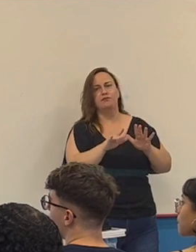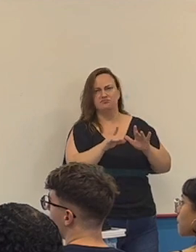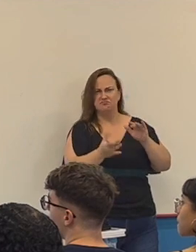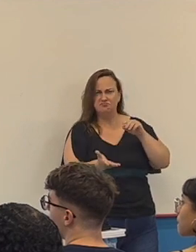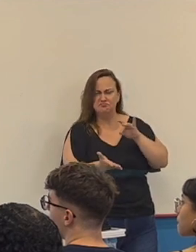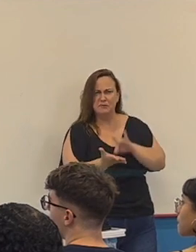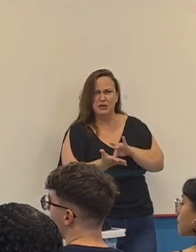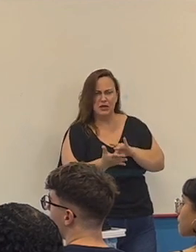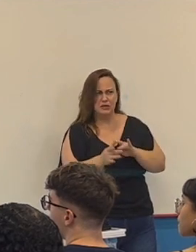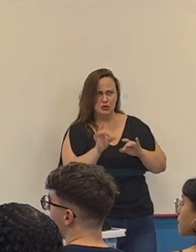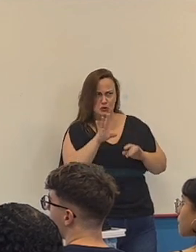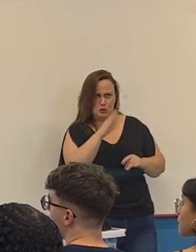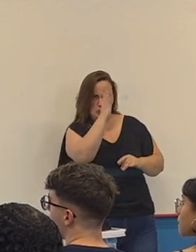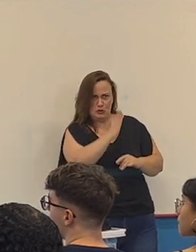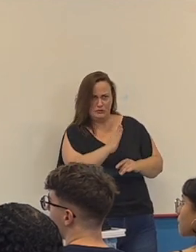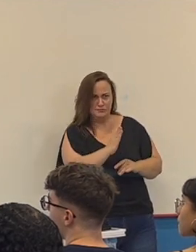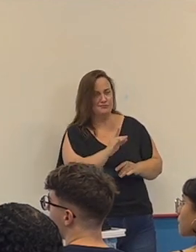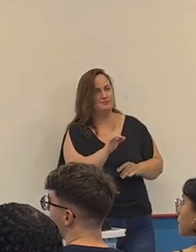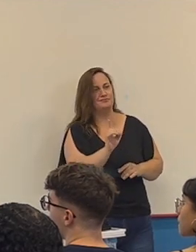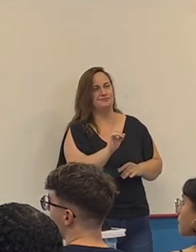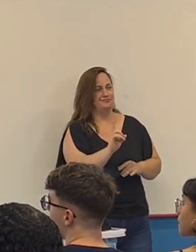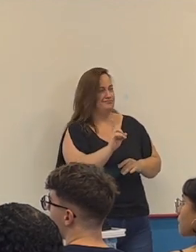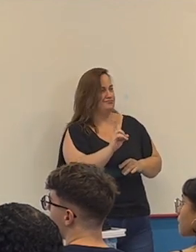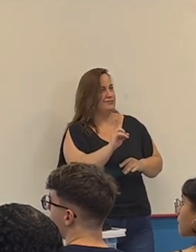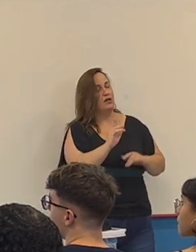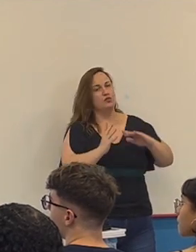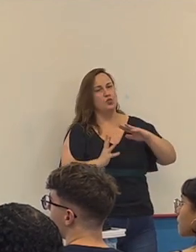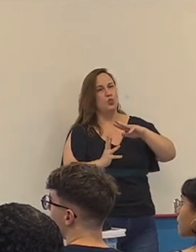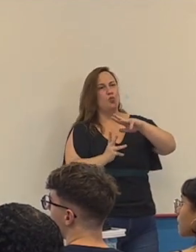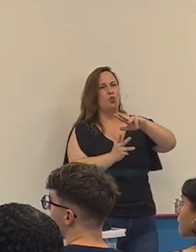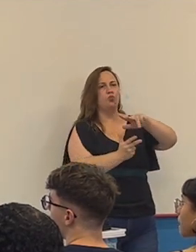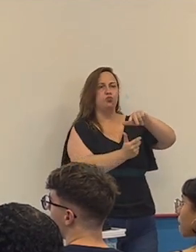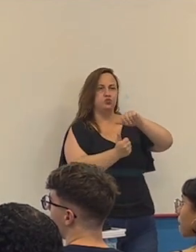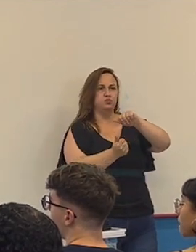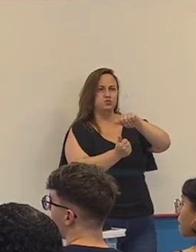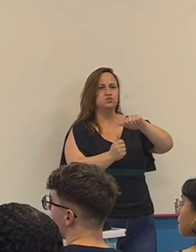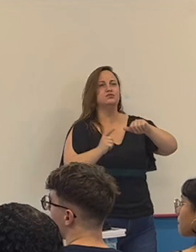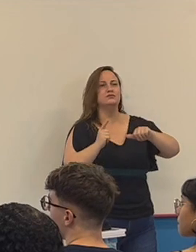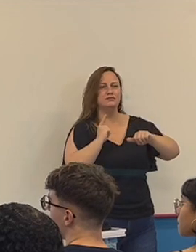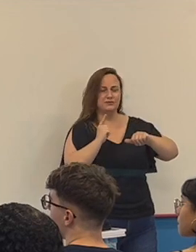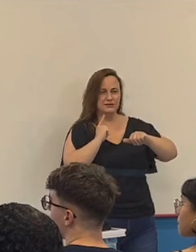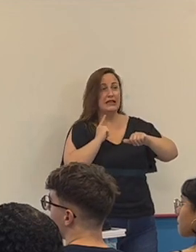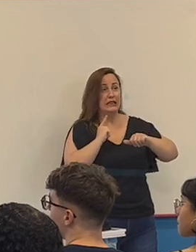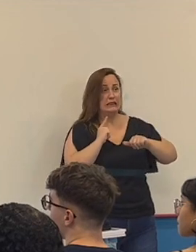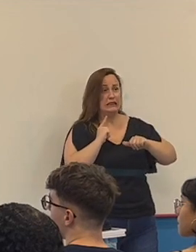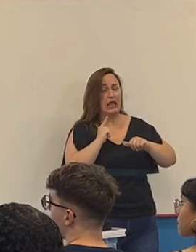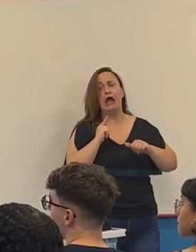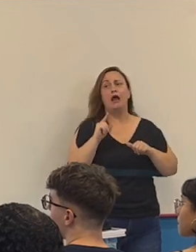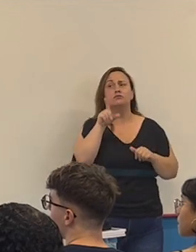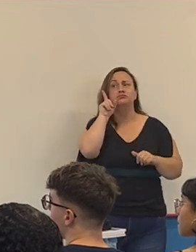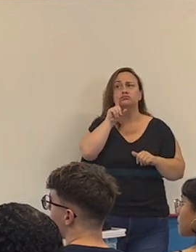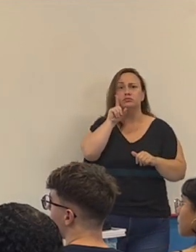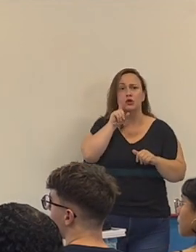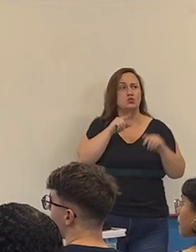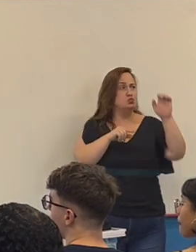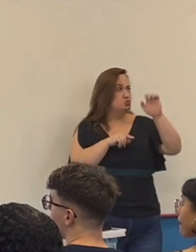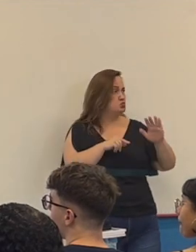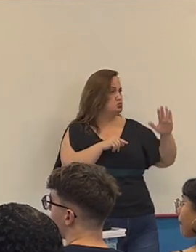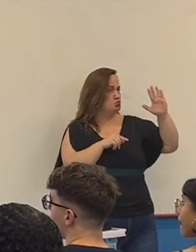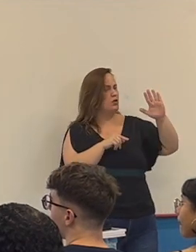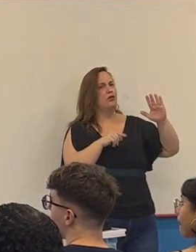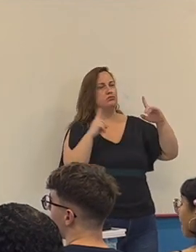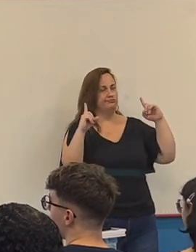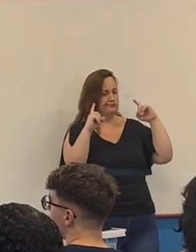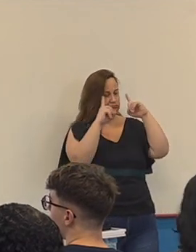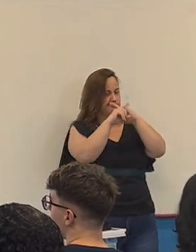eu tive contato com artistas de outros países, Estados Unidos, Europa, é difícil viver de arte. Mas é possível,